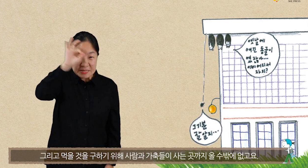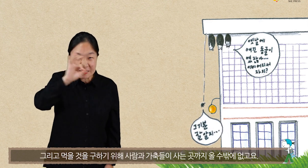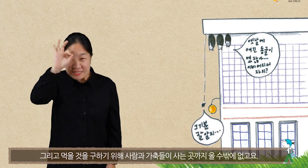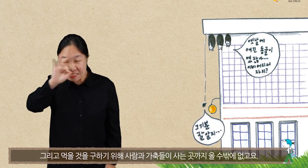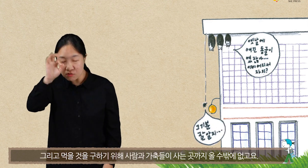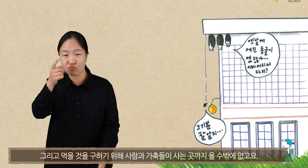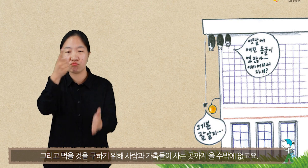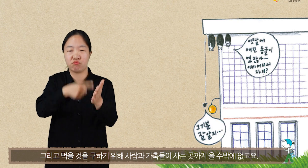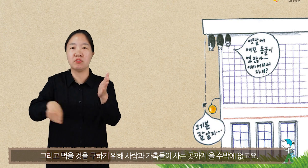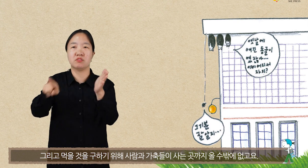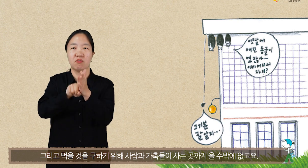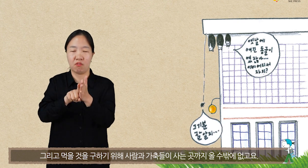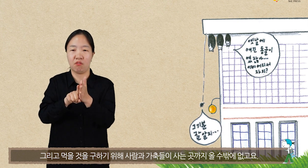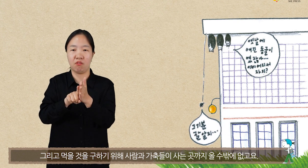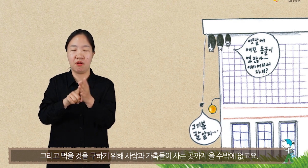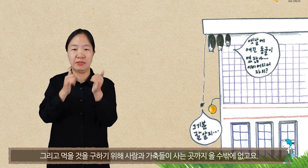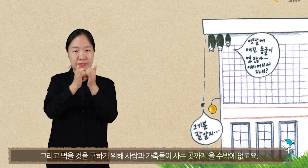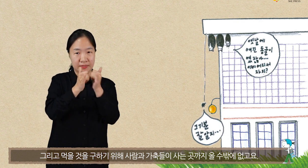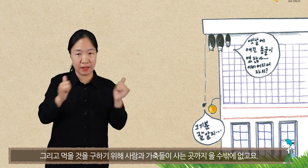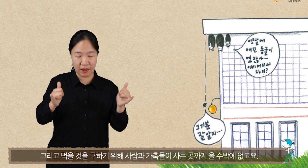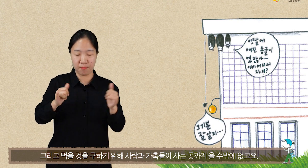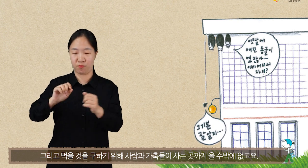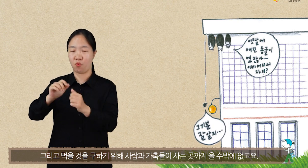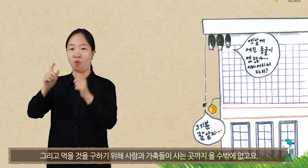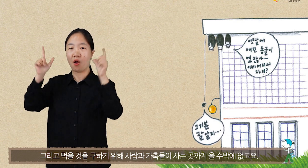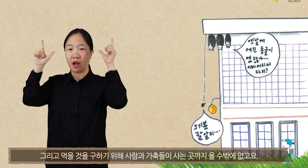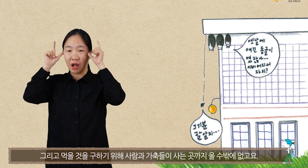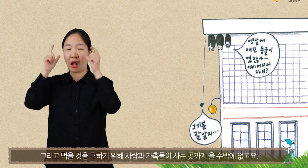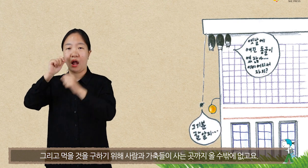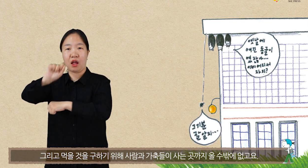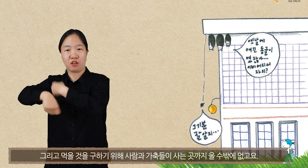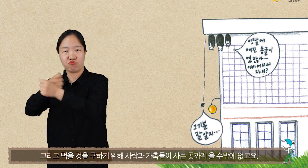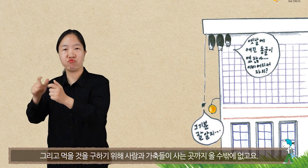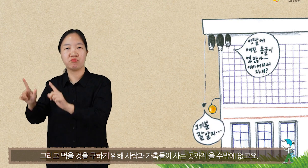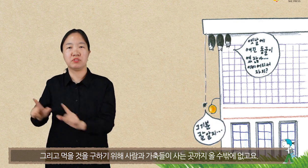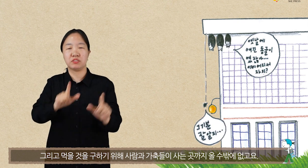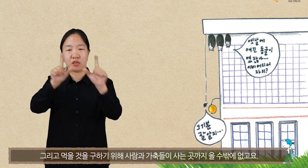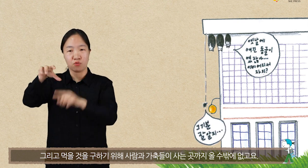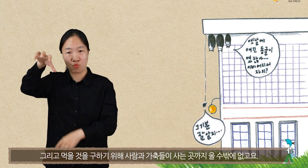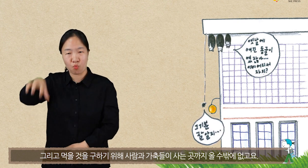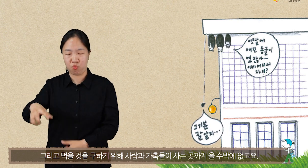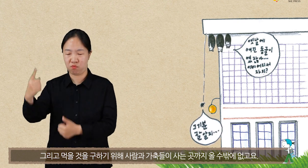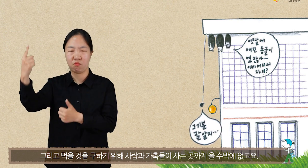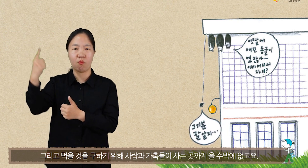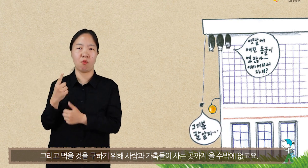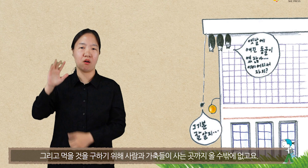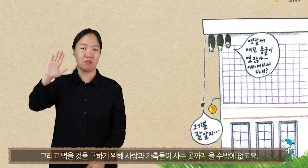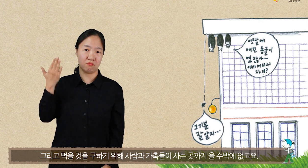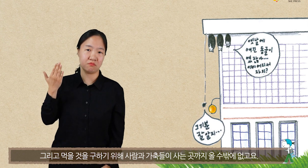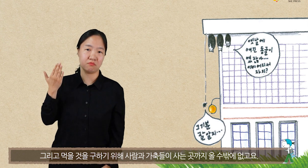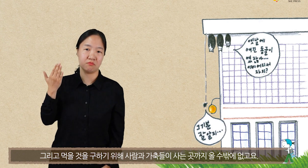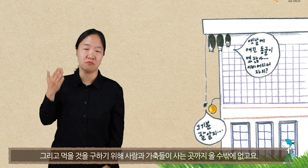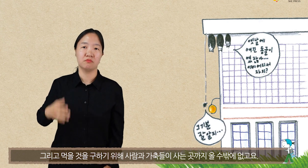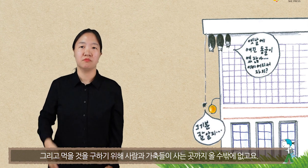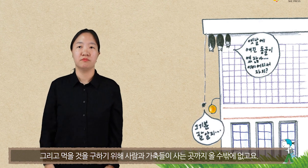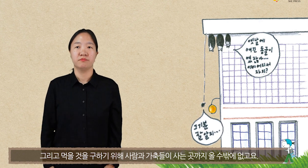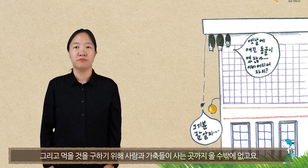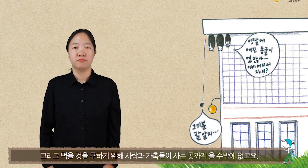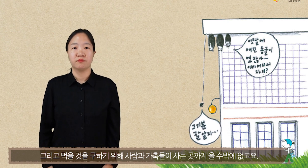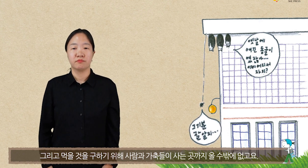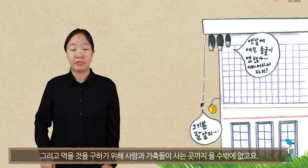그리고 먹을 것을 구하기 위해 사람과 가축들이 사는 곳까지 올 수밖에 없고요.